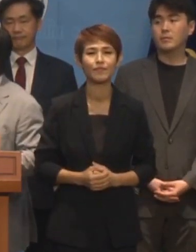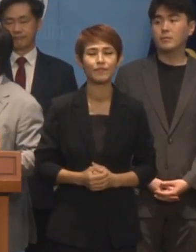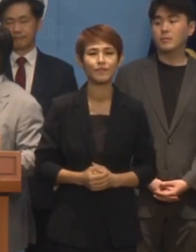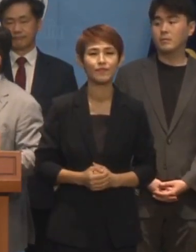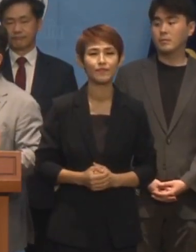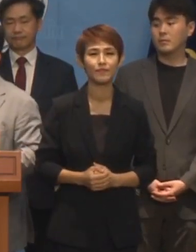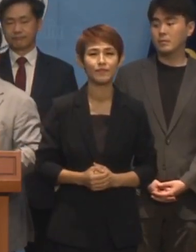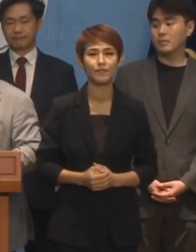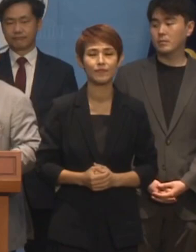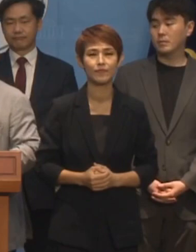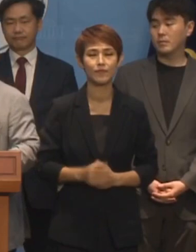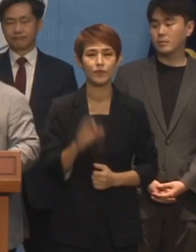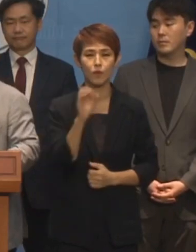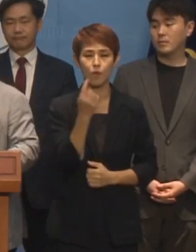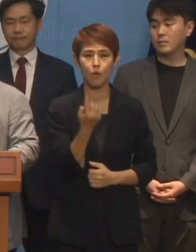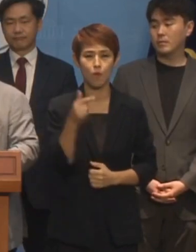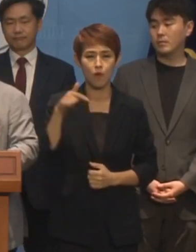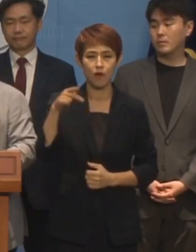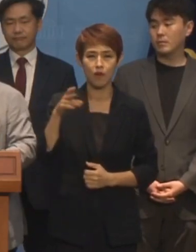우리 오경훈